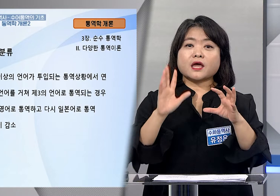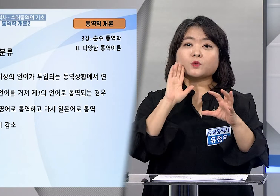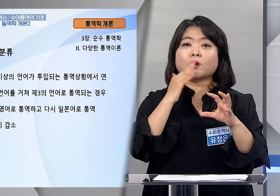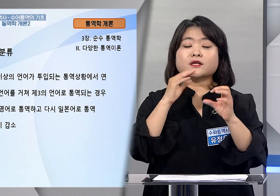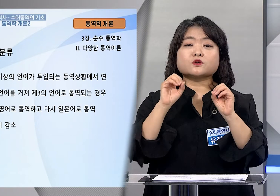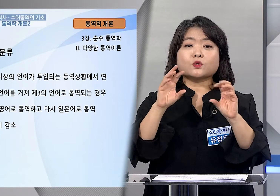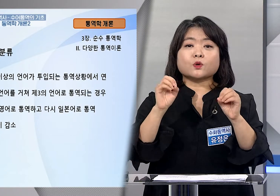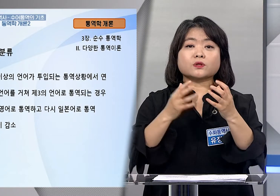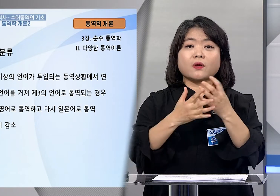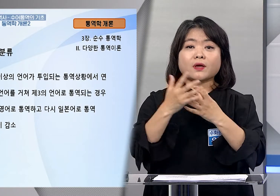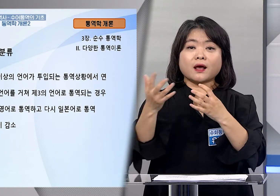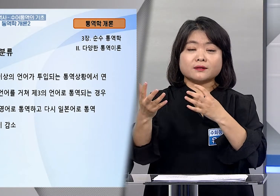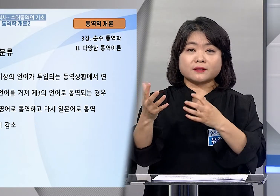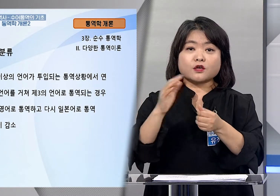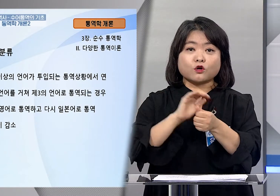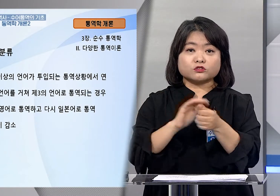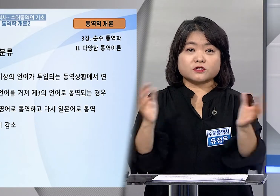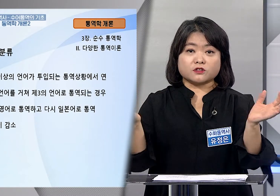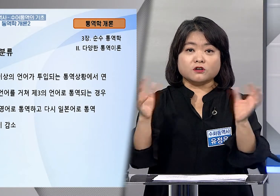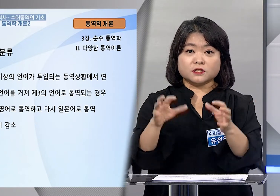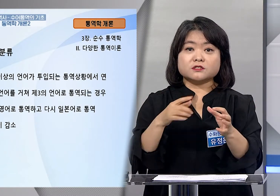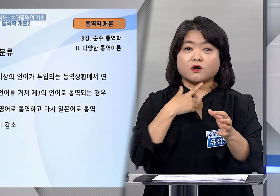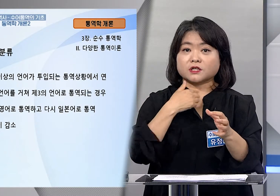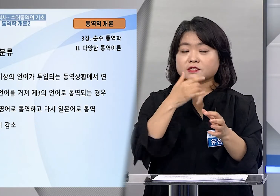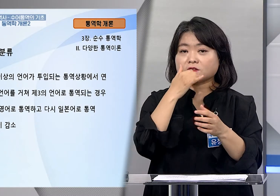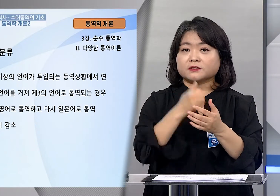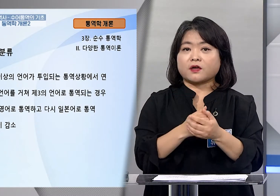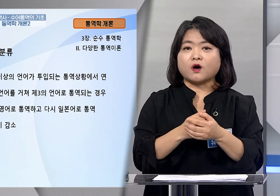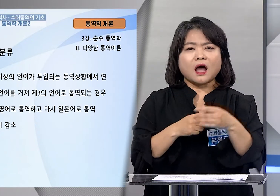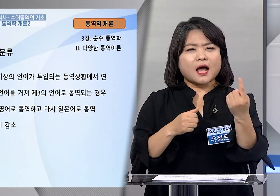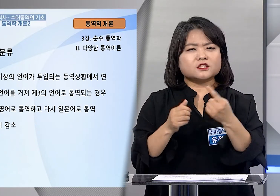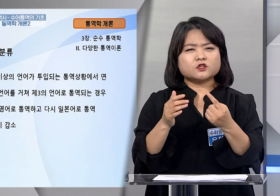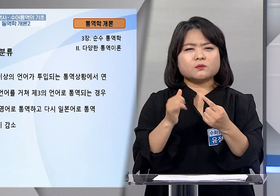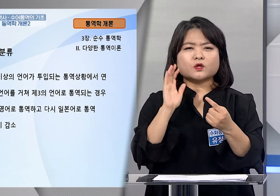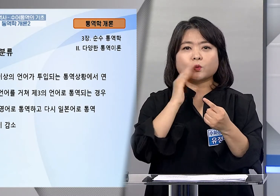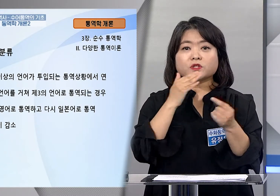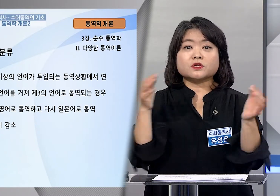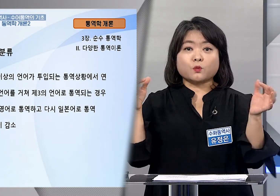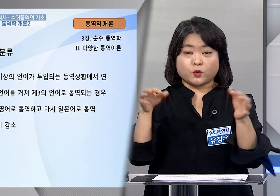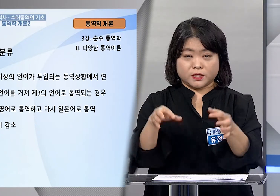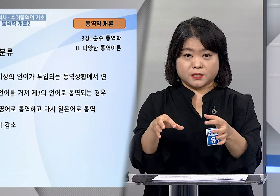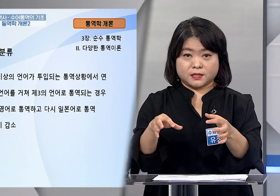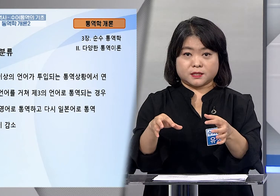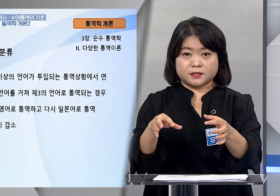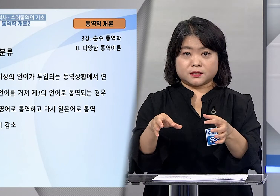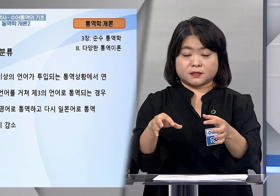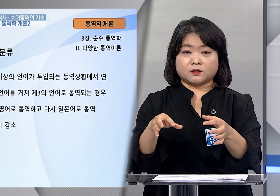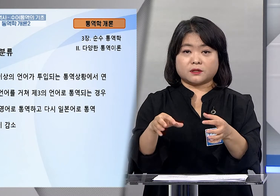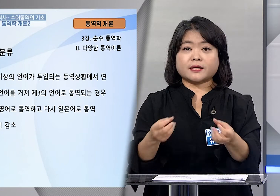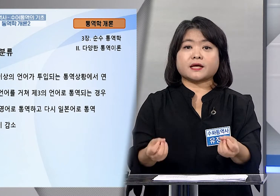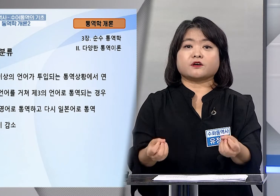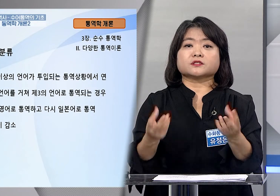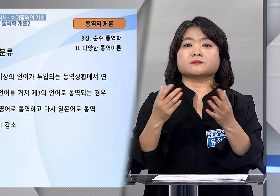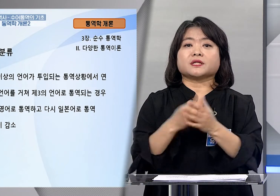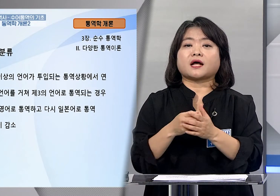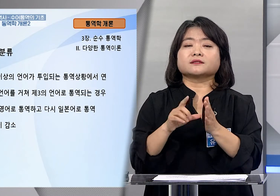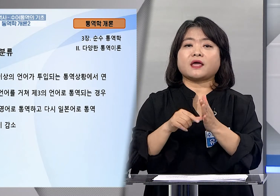농아인 선교 대회라는 게 경주에서 열린 적이 있었는데요. 한 천여 명의 농인들이 모인 행사였습니다. 그때